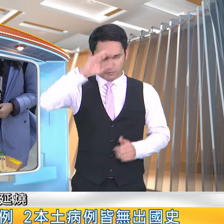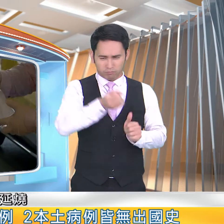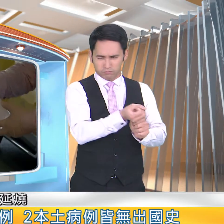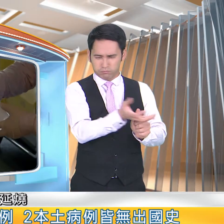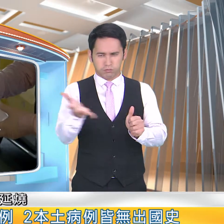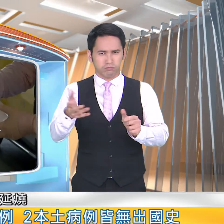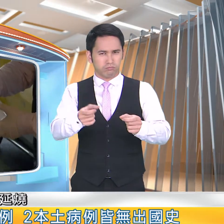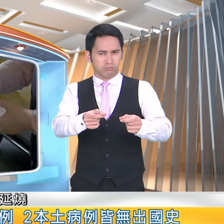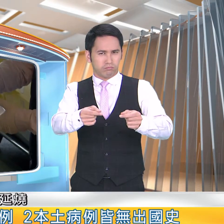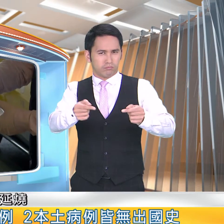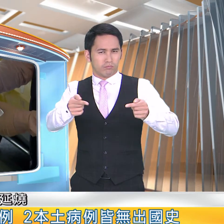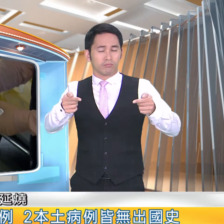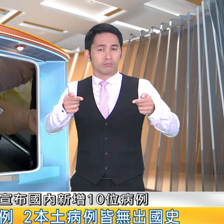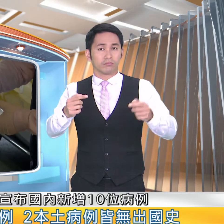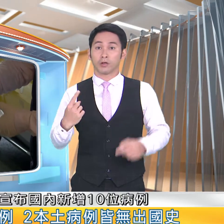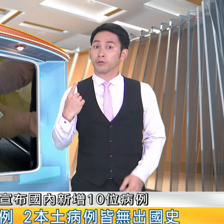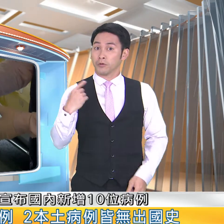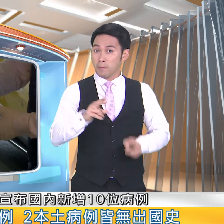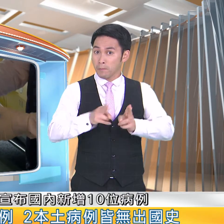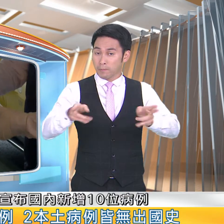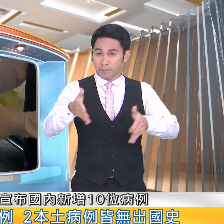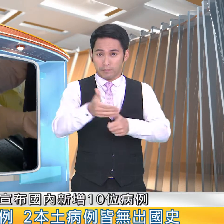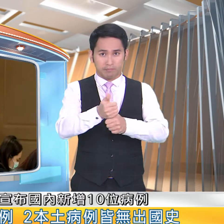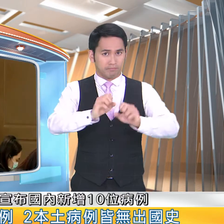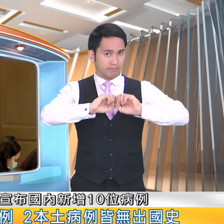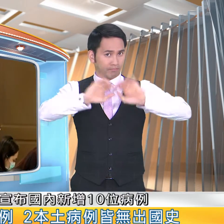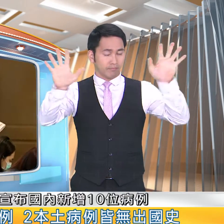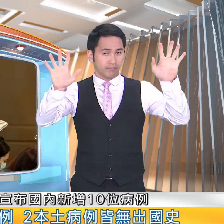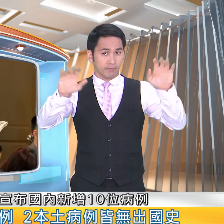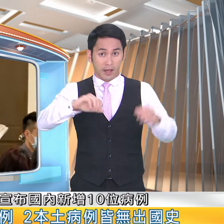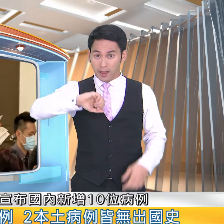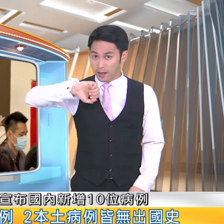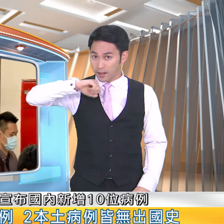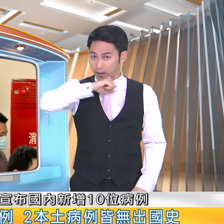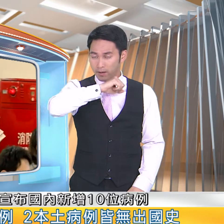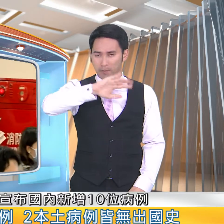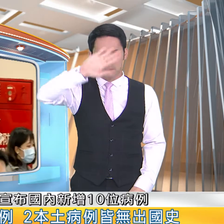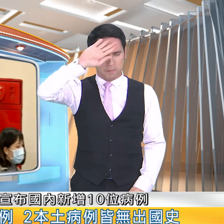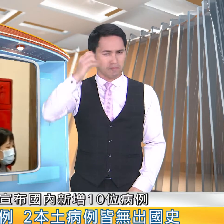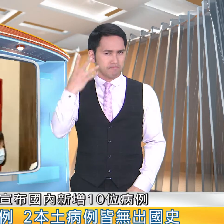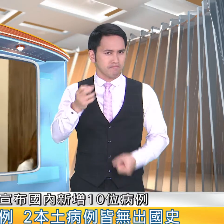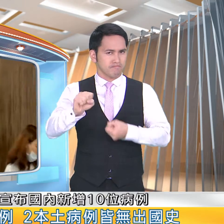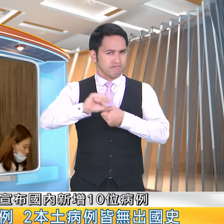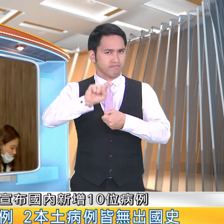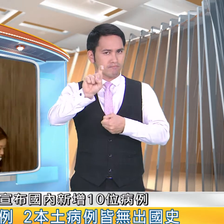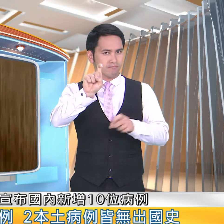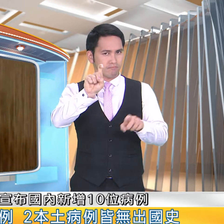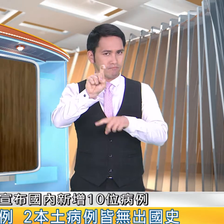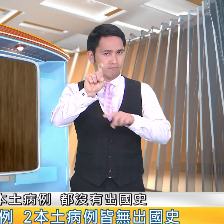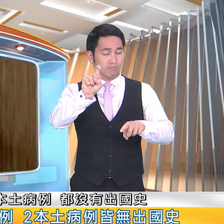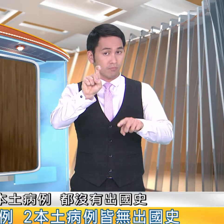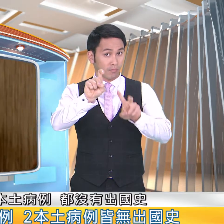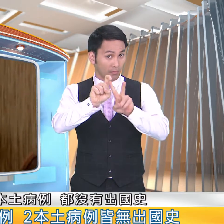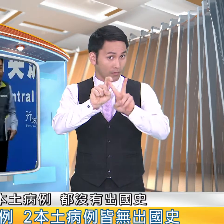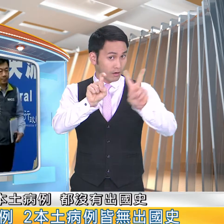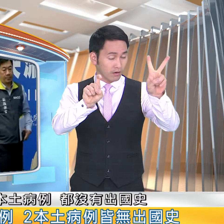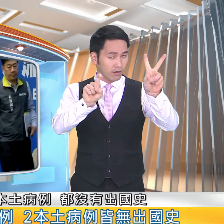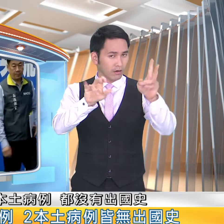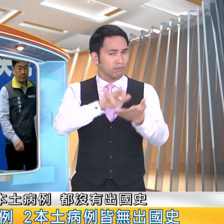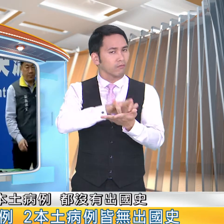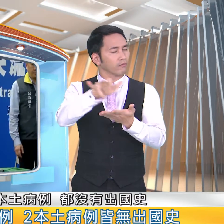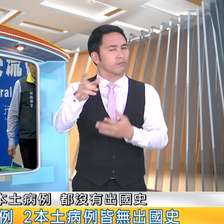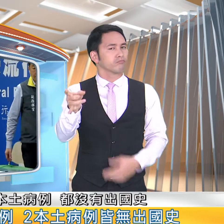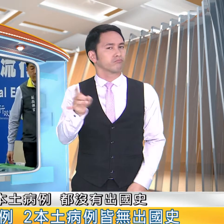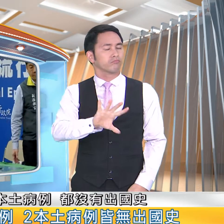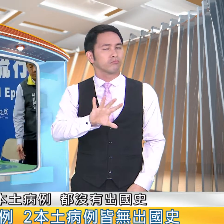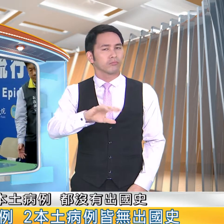武汉肺炎疫情延烧，指挥中心在昨天宣布，国内新增10位病例，其中有2